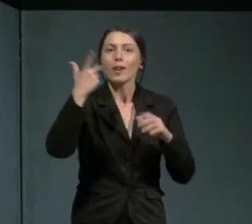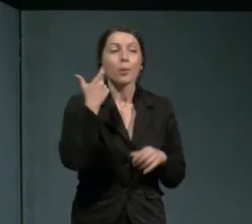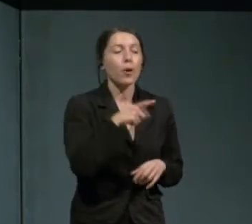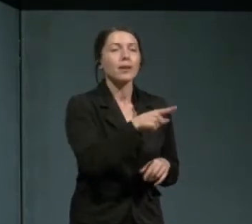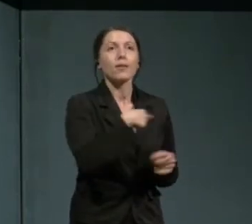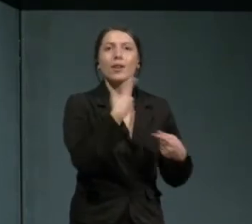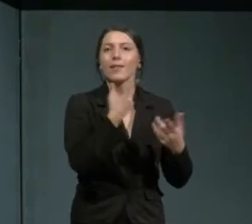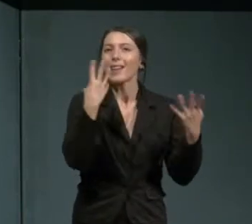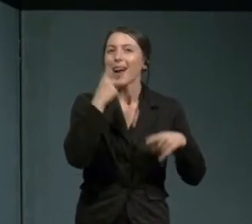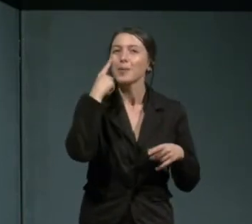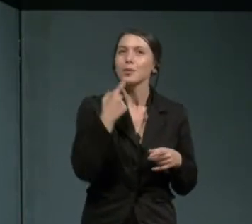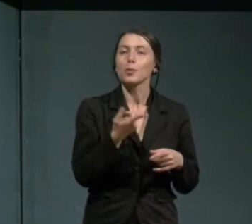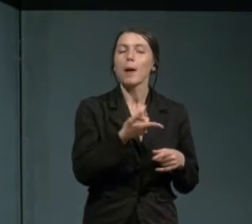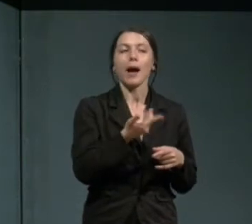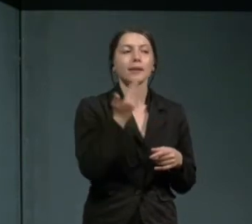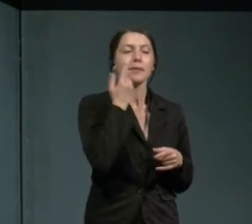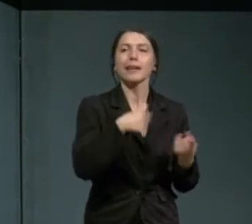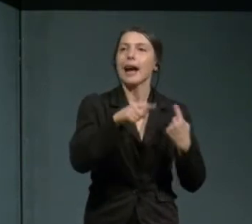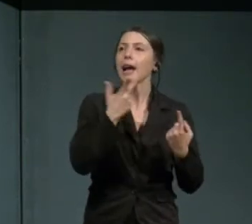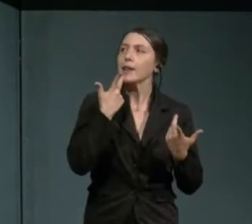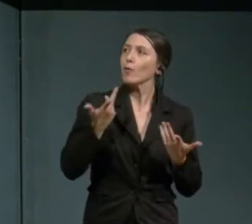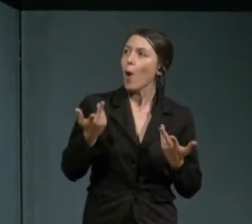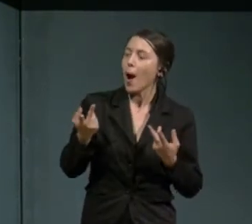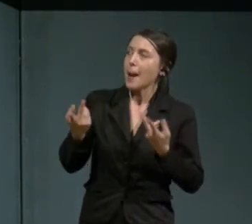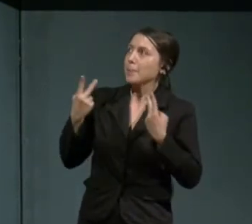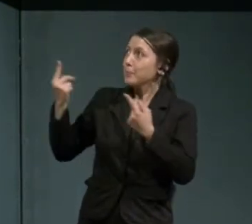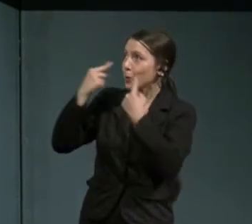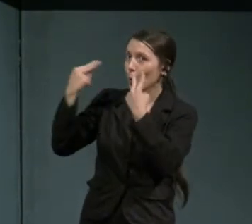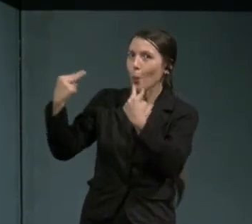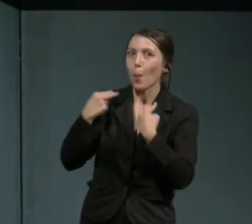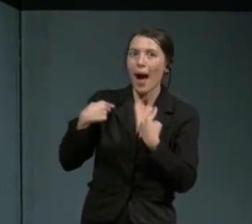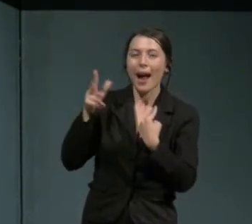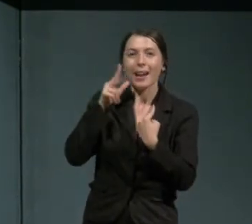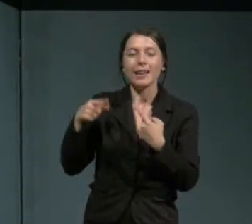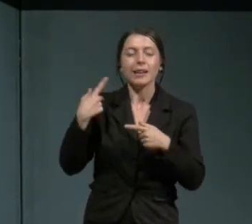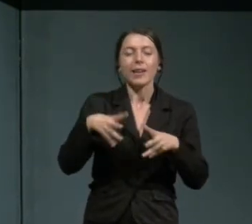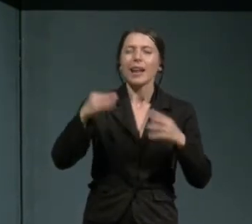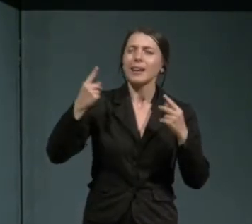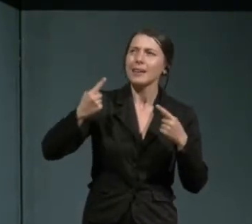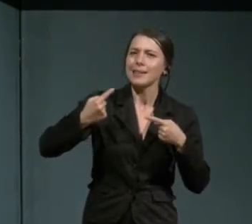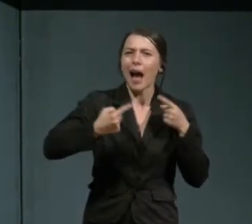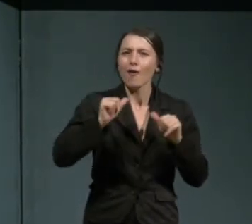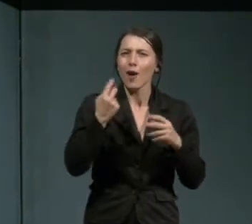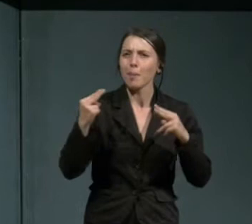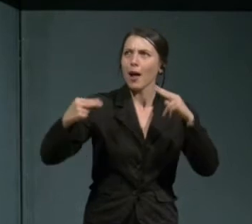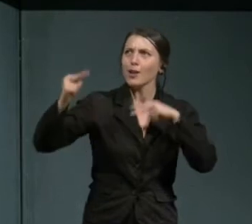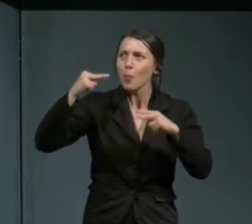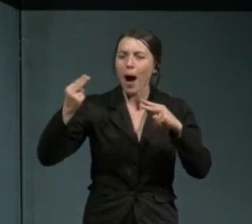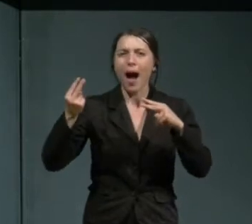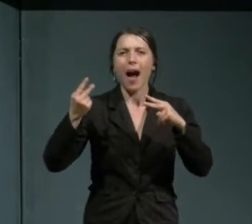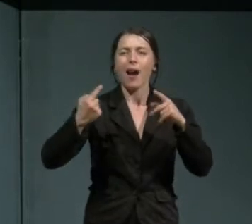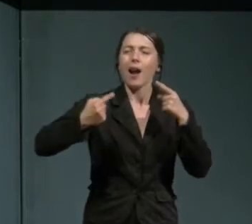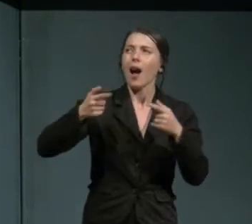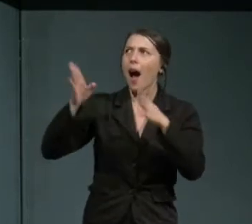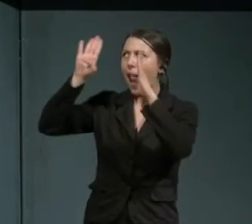brillare agli occhi di questa ragazza quindi scatta una sorta di competizione di sguardi di competizione per